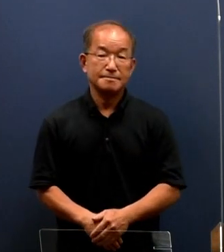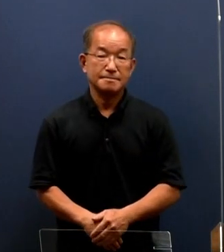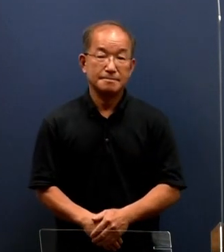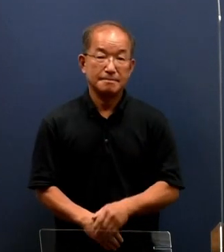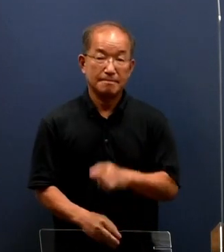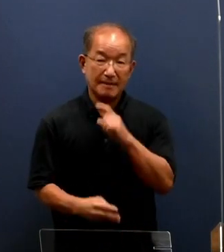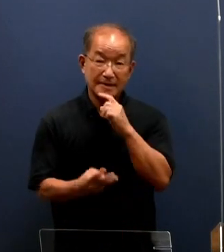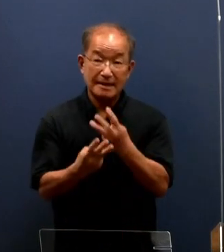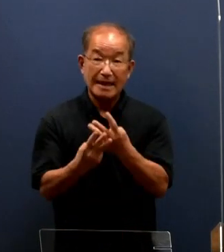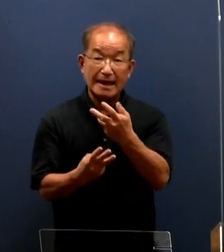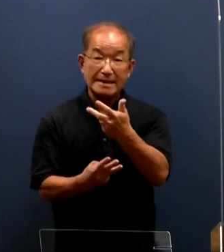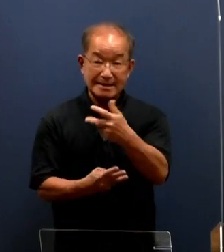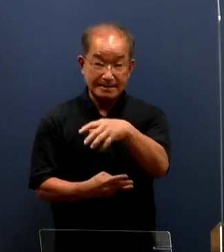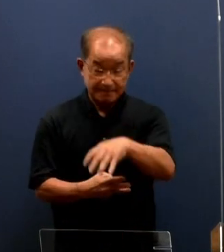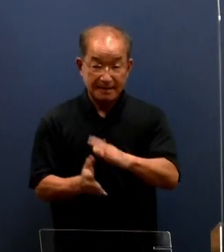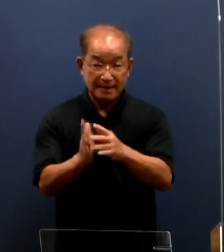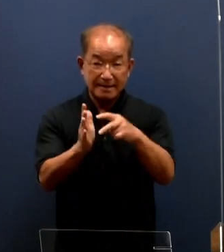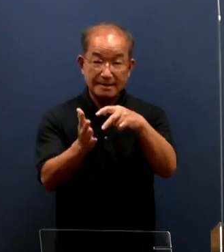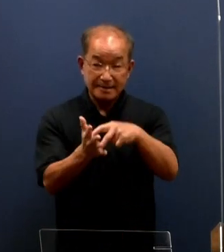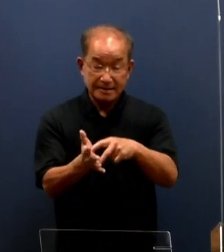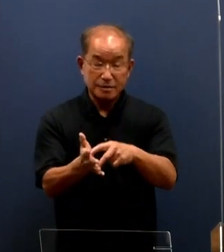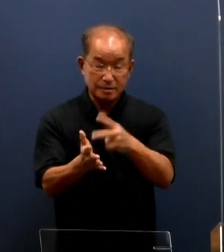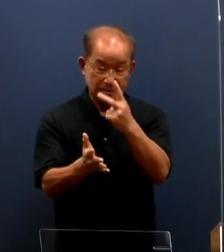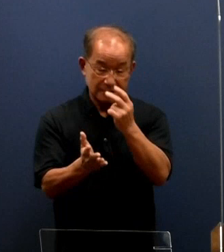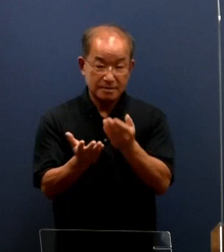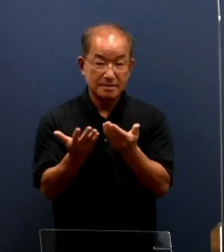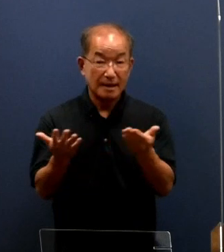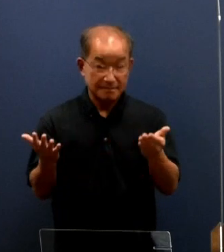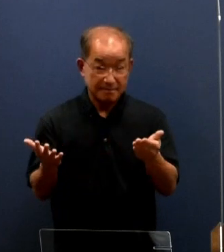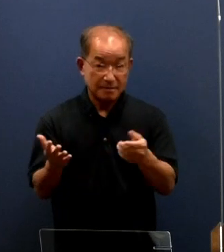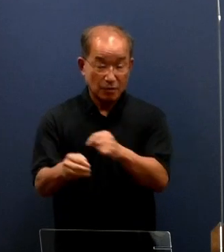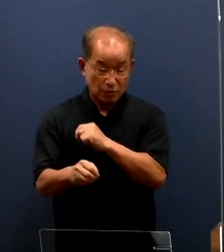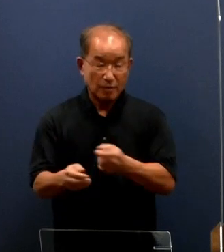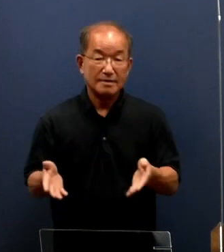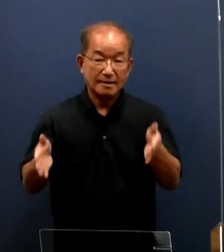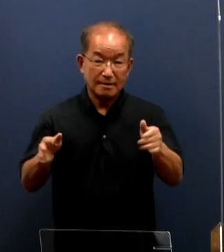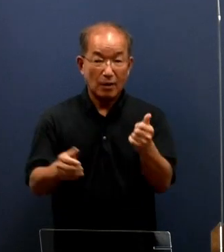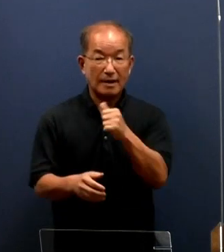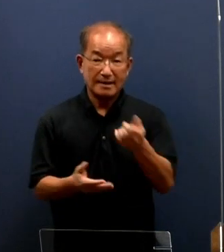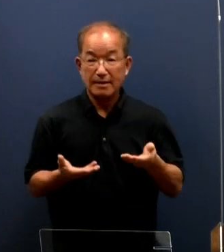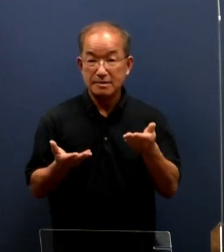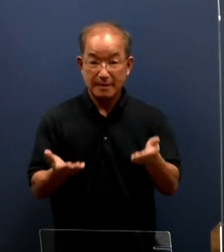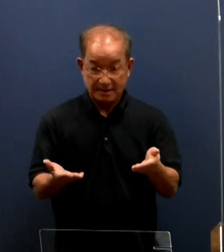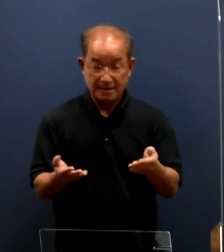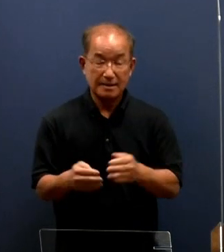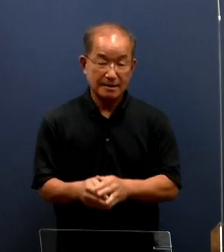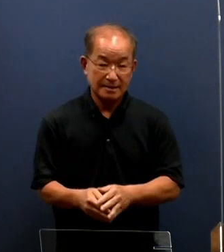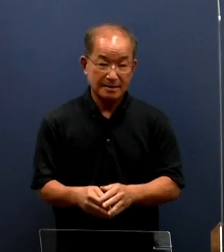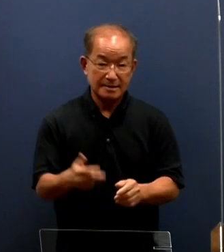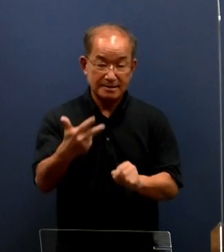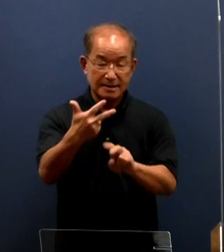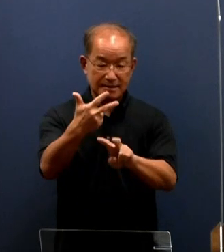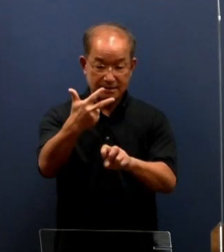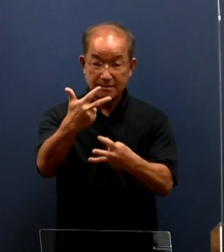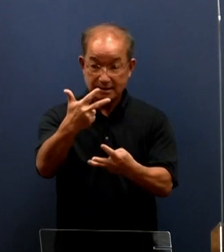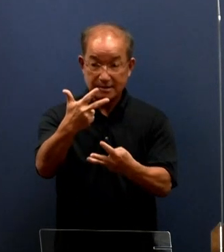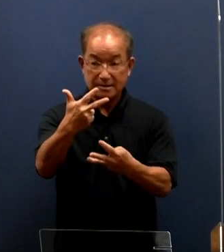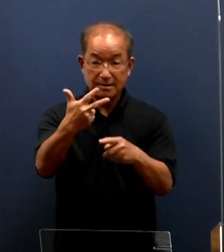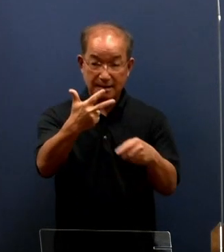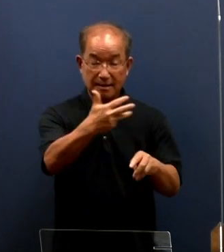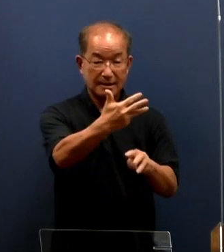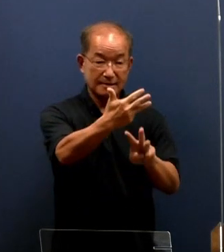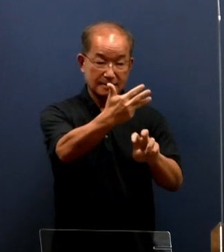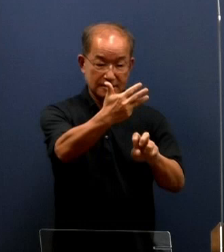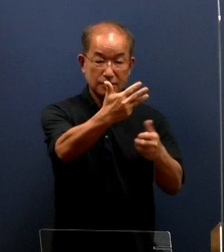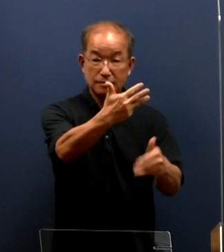真っ最初にございます県立石見美術館の特別展のご案内をさせていただきます。7月23日から8